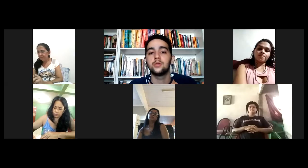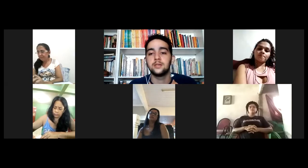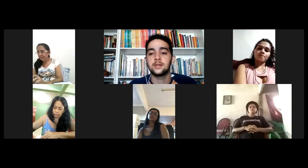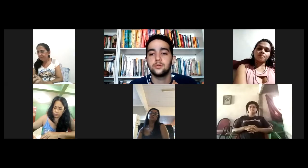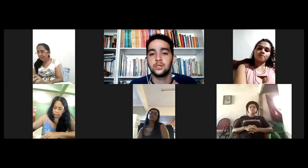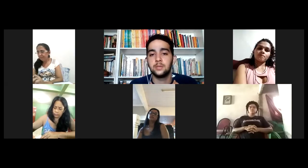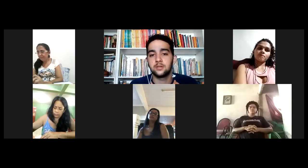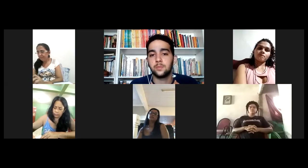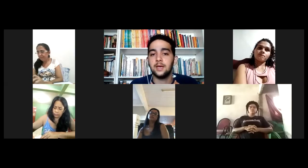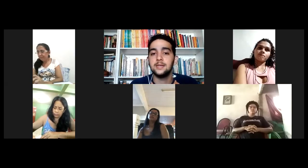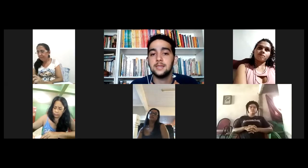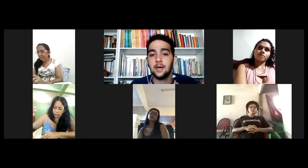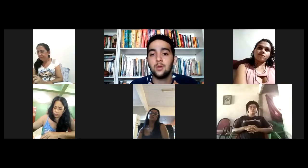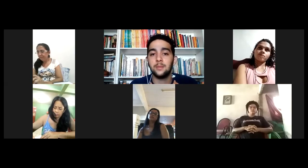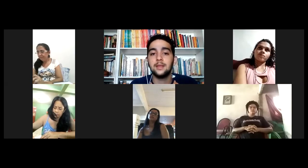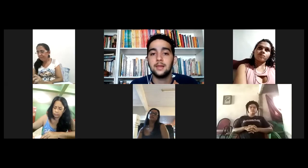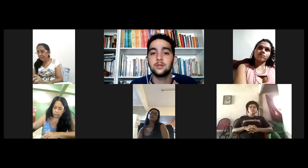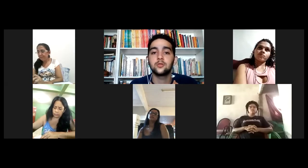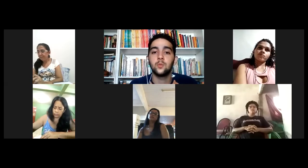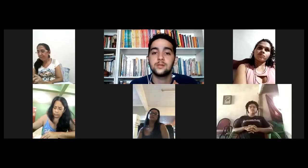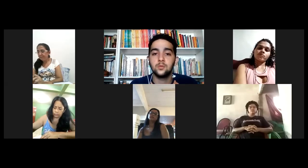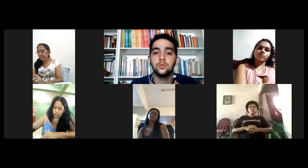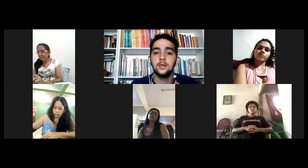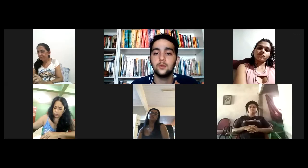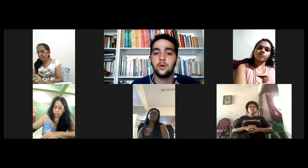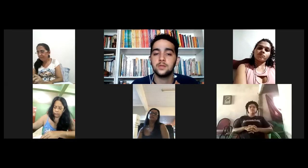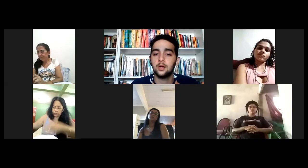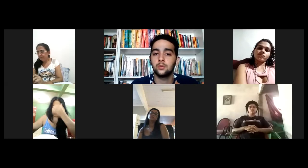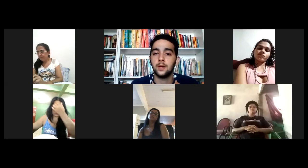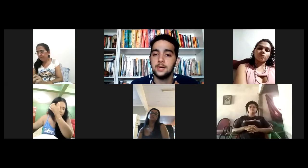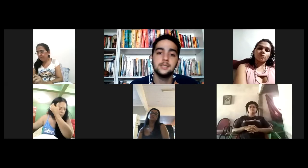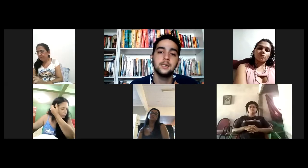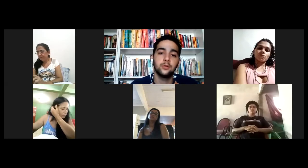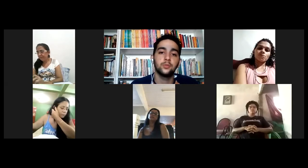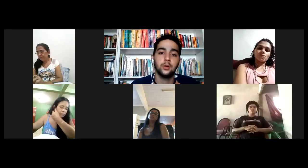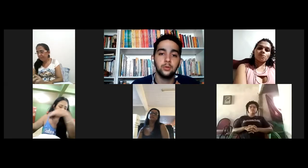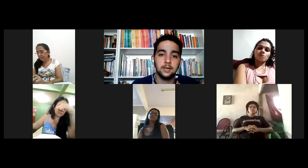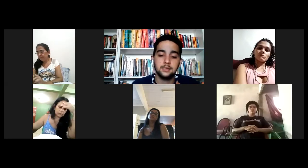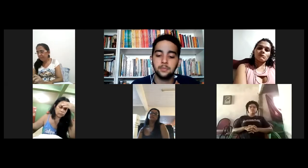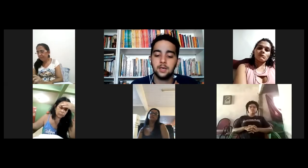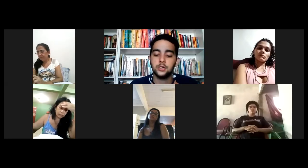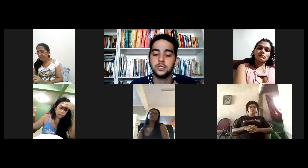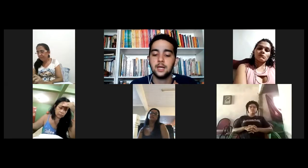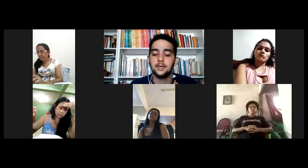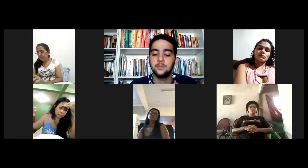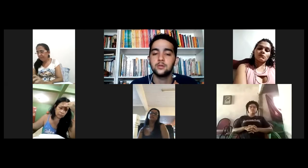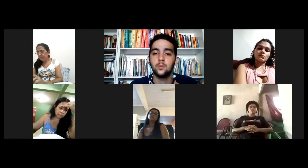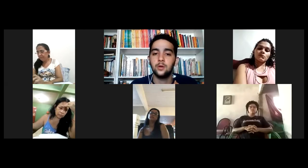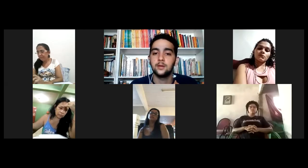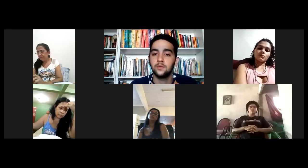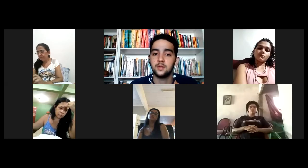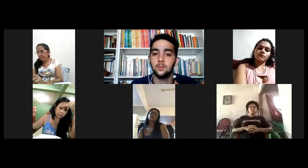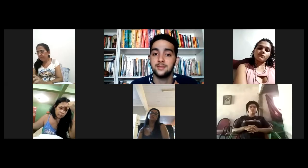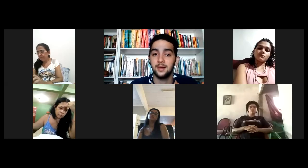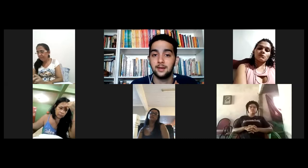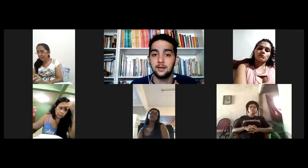a utilização de Libras no país e regulamenta a Libras como a segunda língua oficial do país, depois do português, que a gente tem a Libras como a